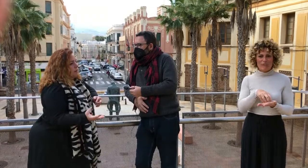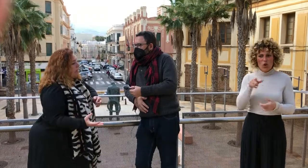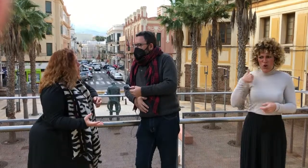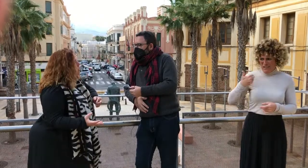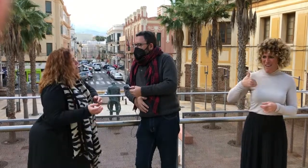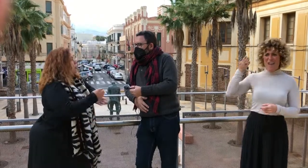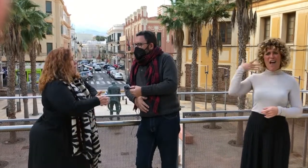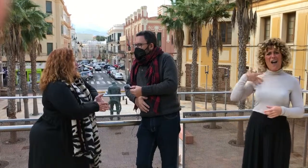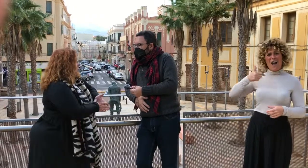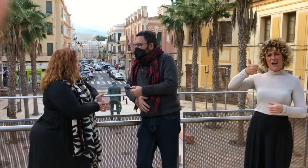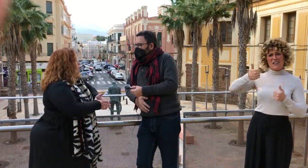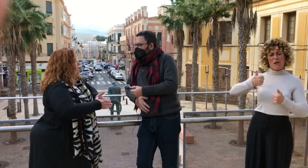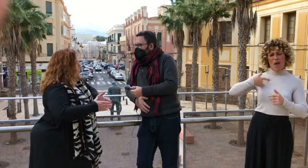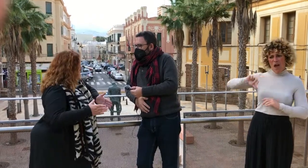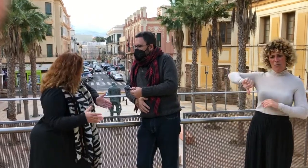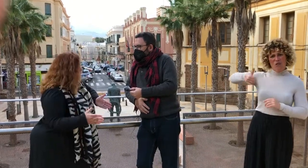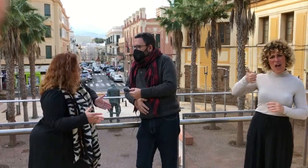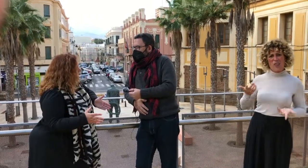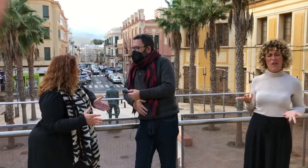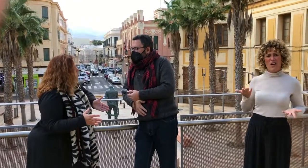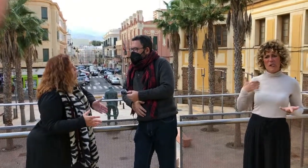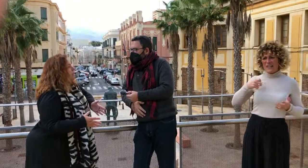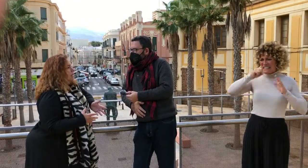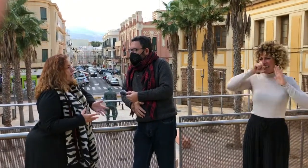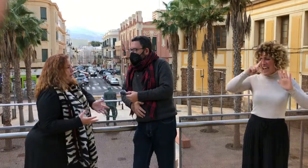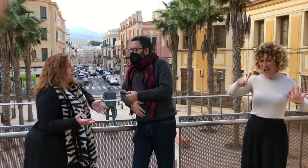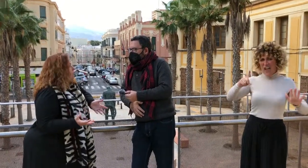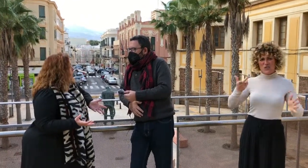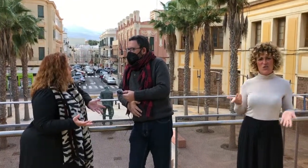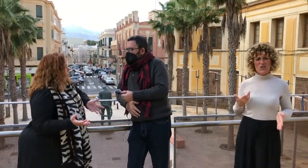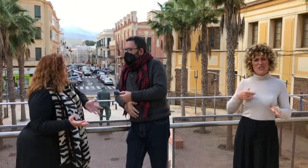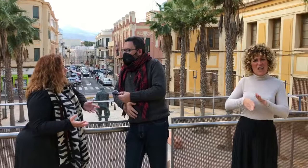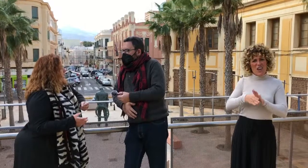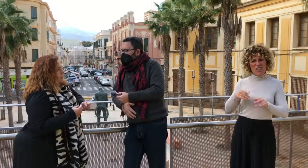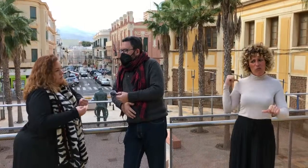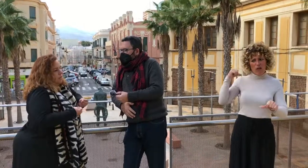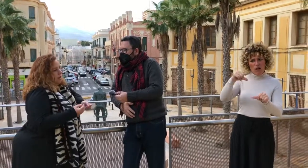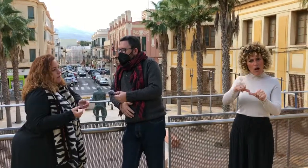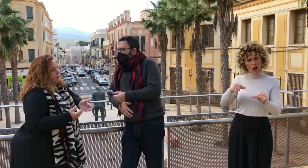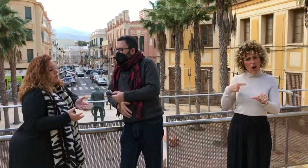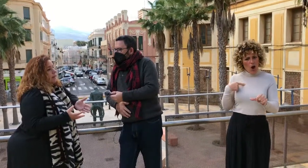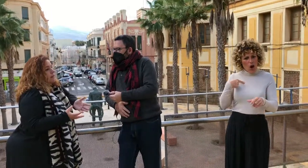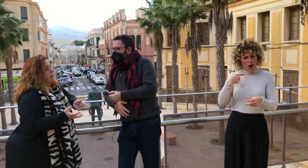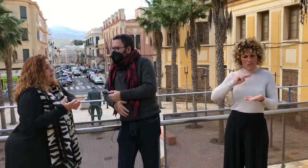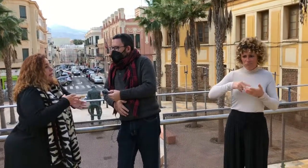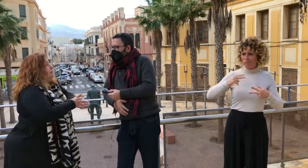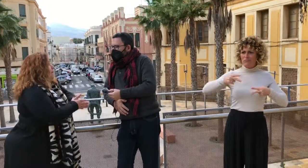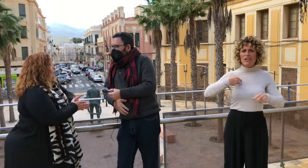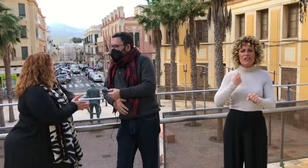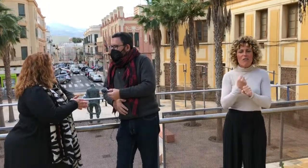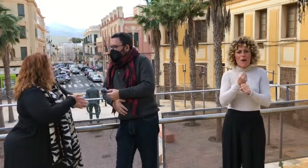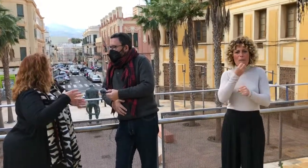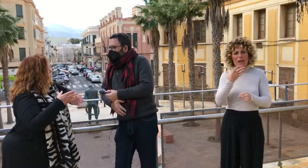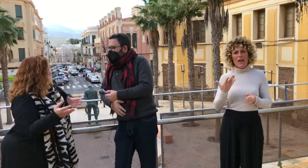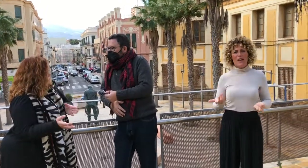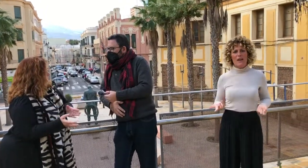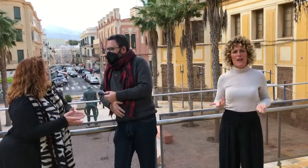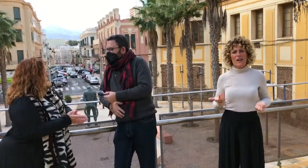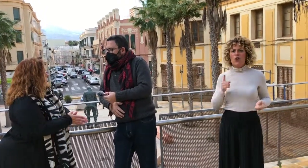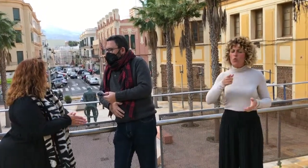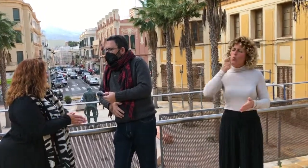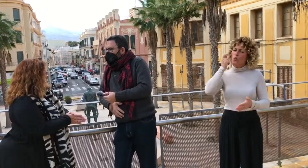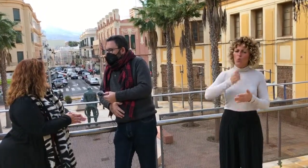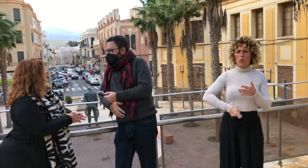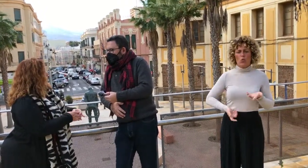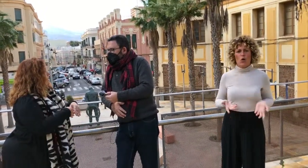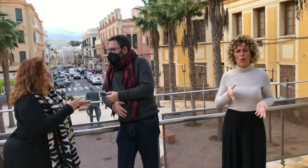ya has aprobado, cuando llevas haciéndolo durante 6 años seguidos, es muy duro, porque no llega un momento que además el paro no se te